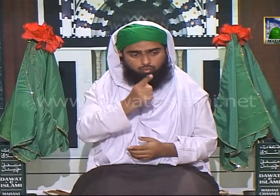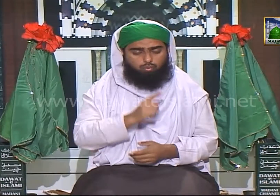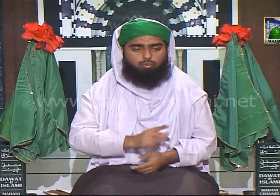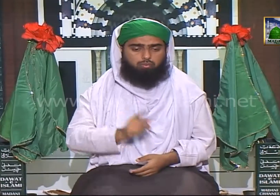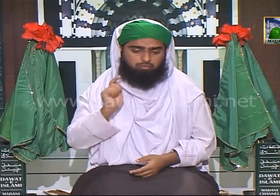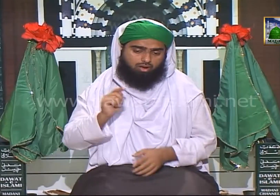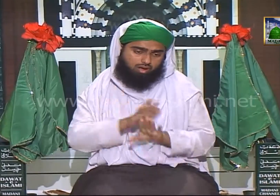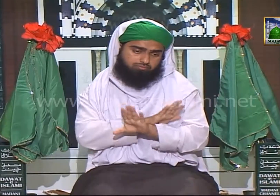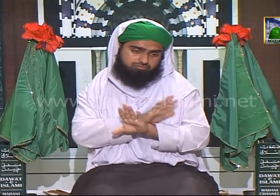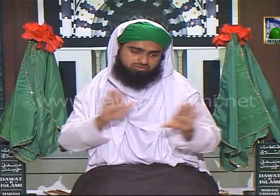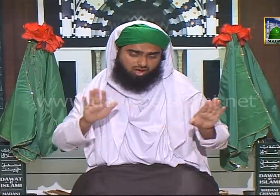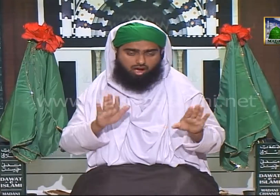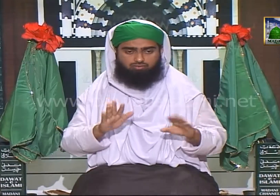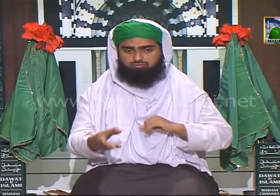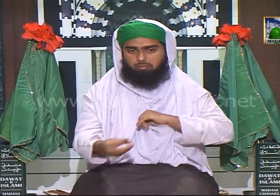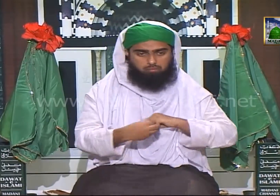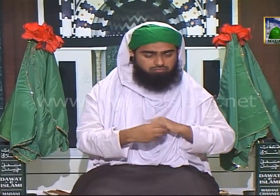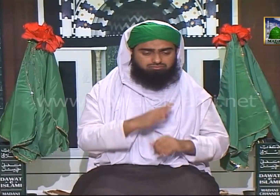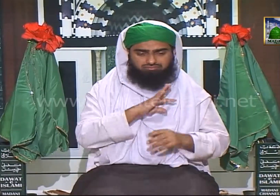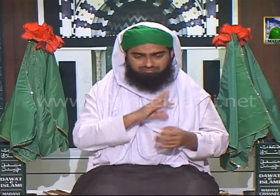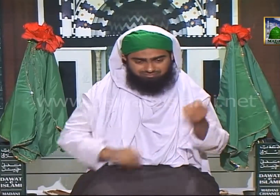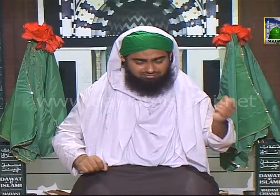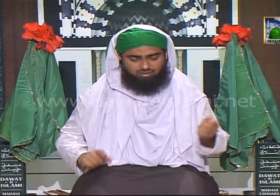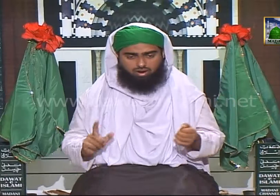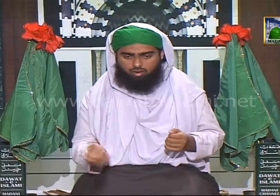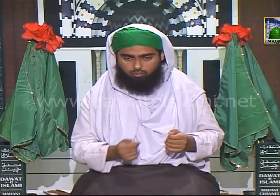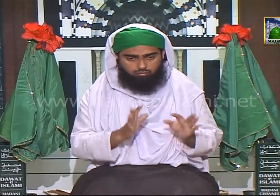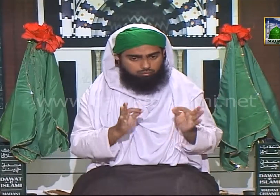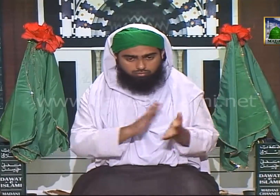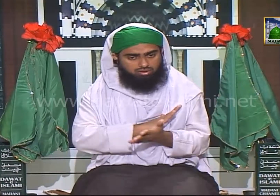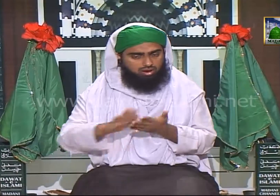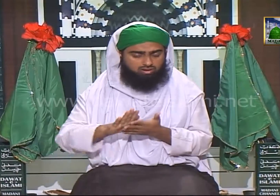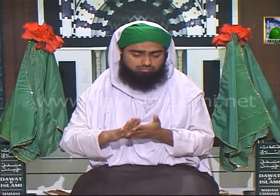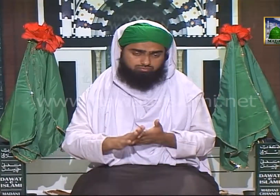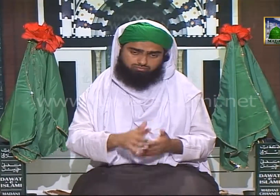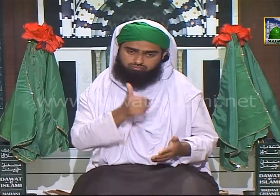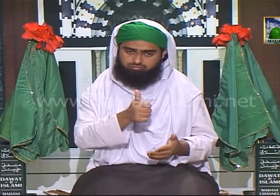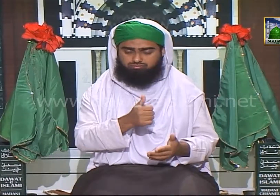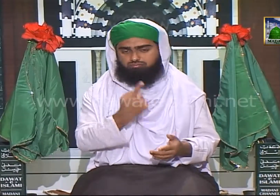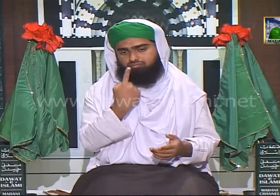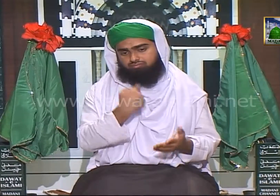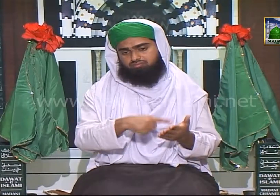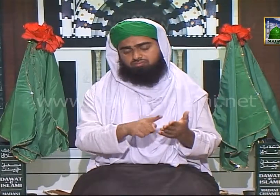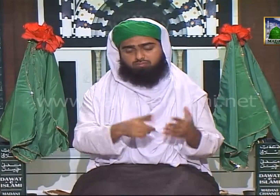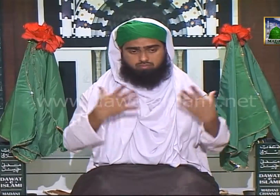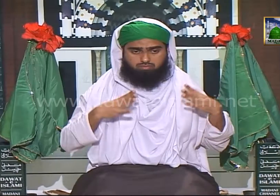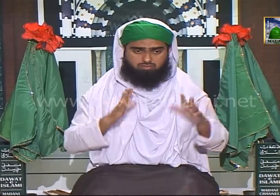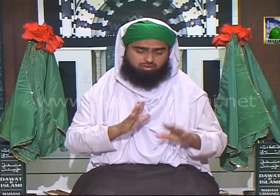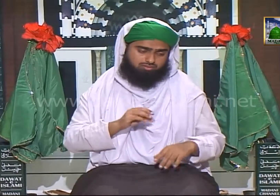کے ساتھ جنت میں داخل ہوتا. کسی نے عرض کیا، یا رسول اللہ صلی اللہ علیہ وسلم، میں معمار ہوں، تعمیرات کا کام کرتا ہوں. تو سرکار نے فرمایا